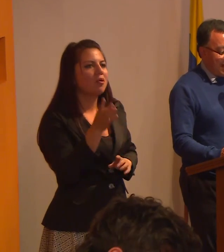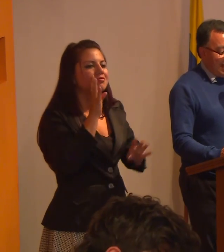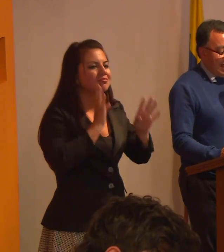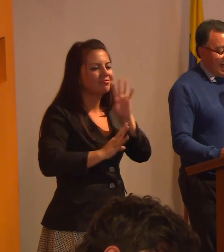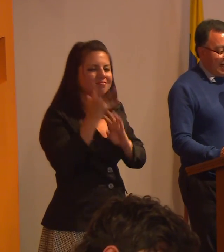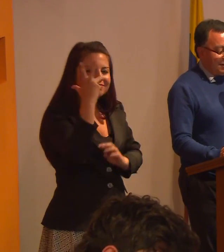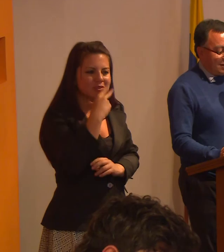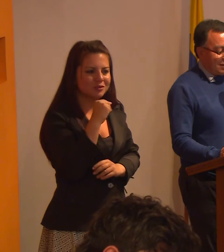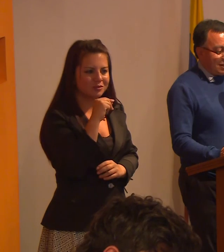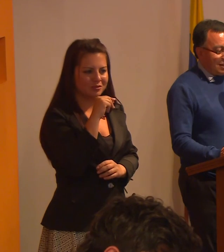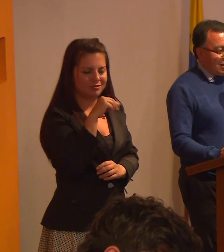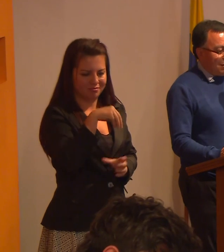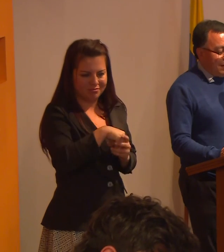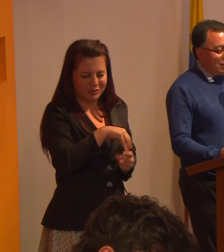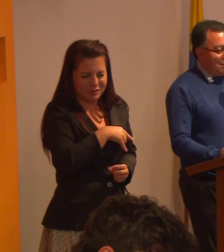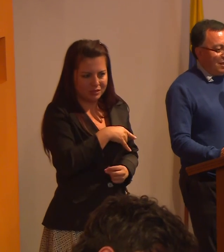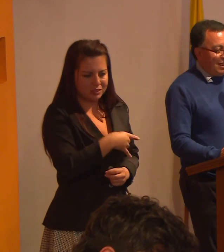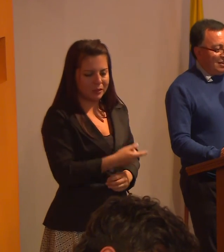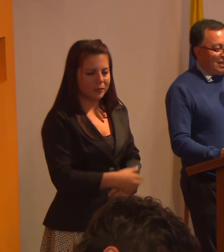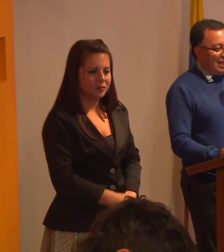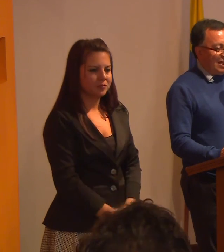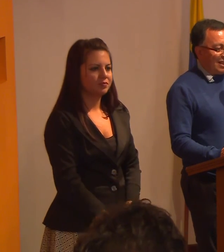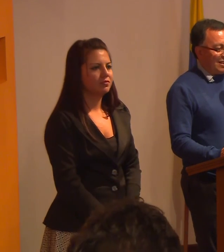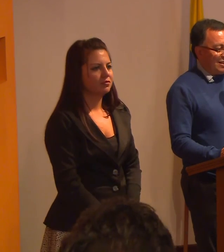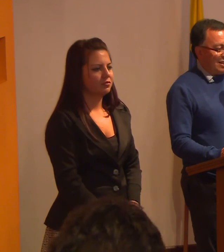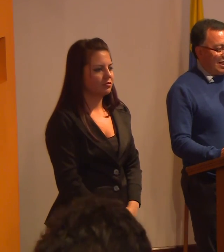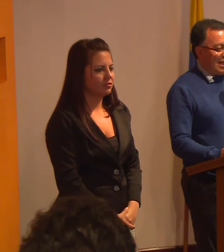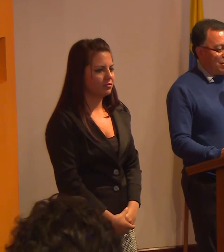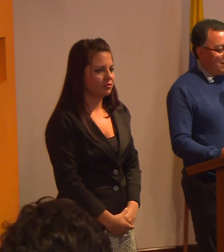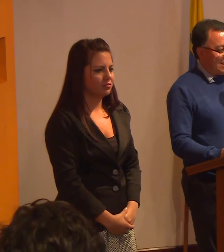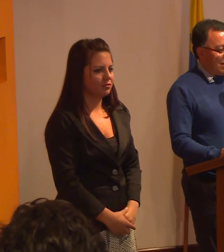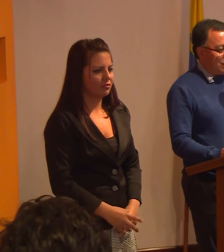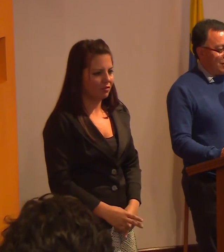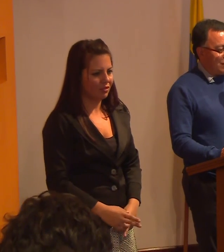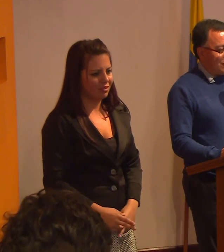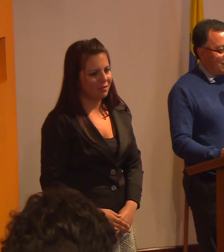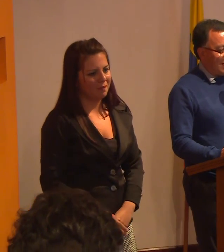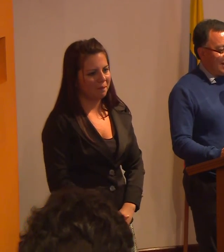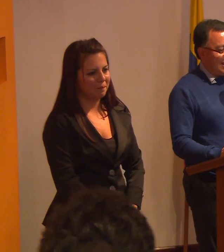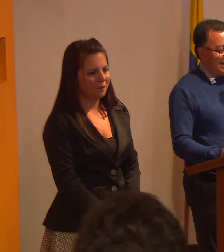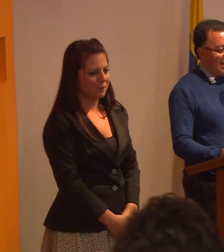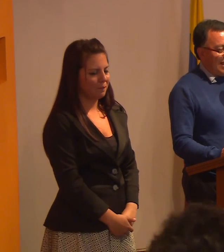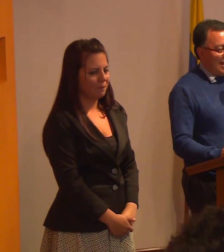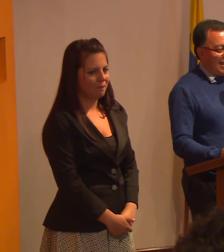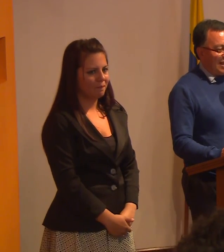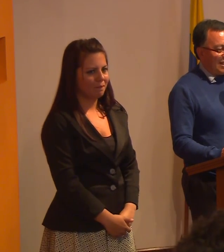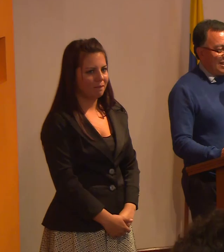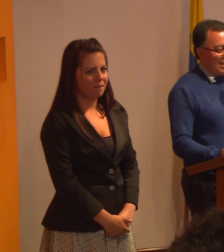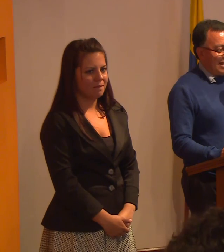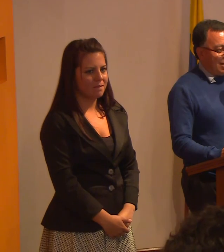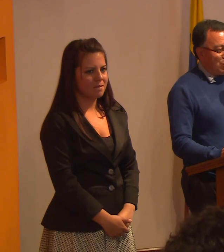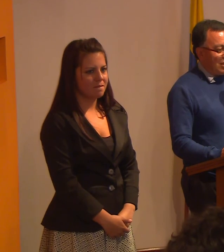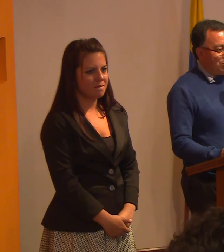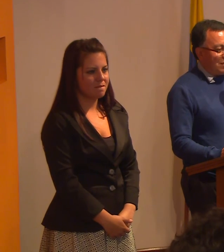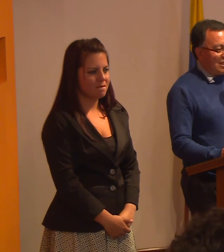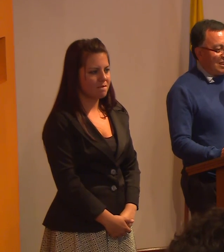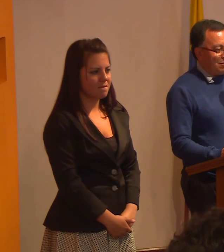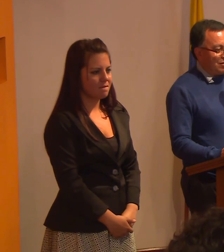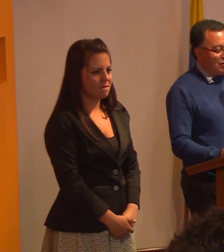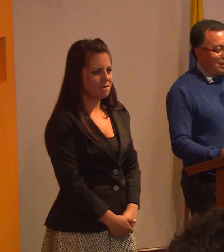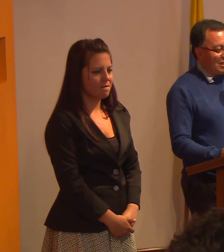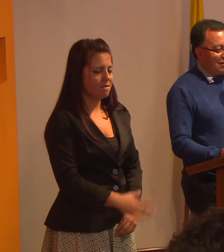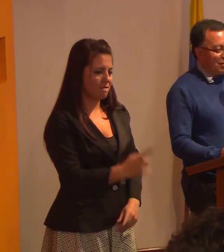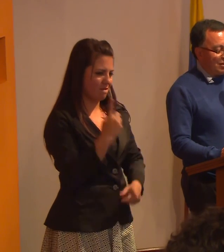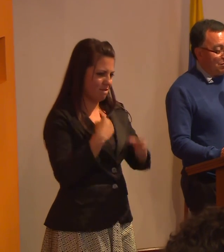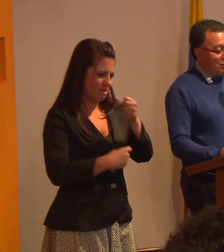universidad. Pero también el año pasado, yo creo que todos ahí tenemos aún presente